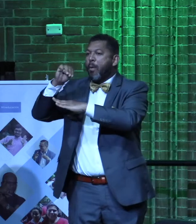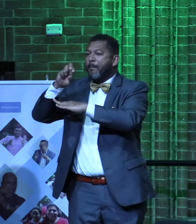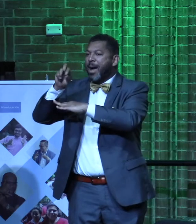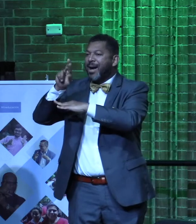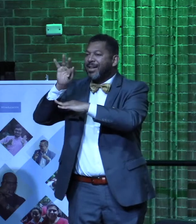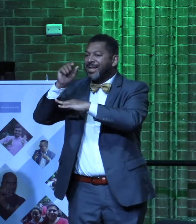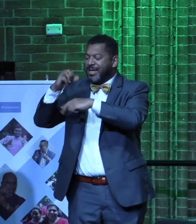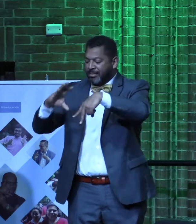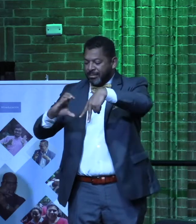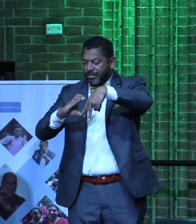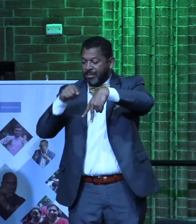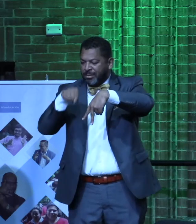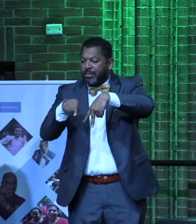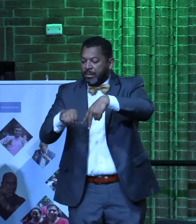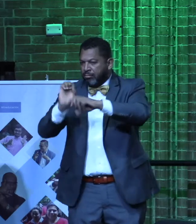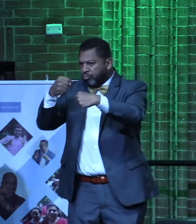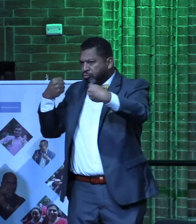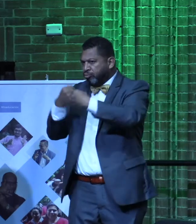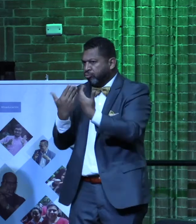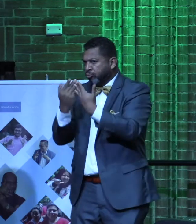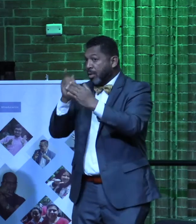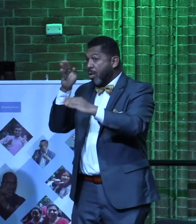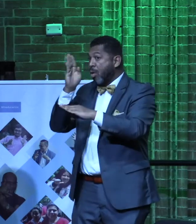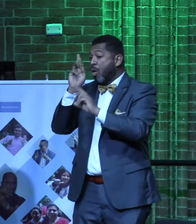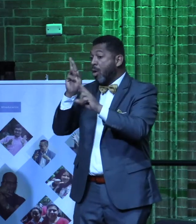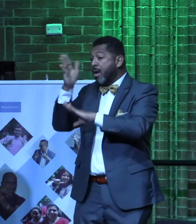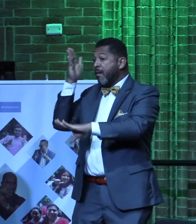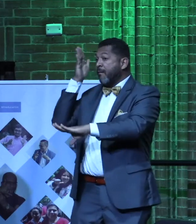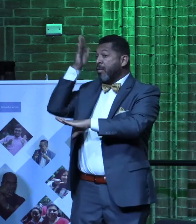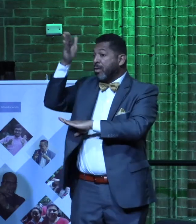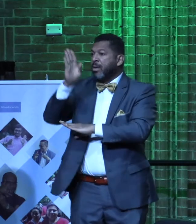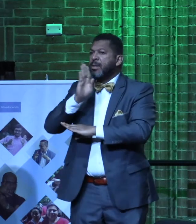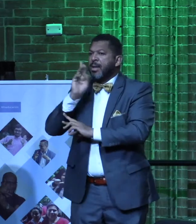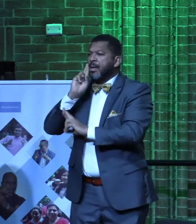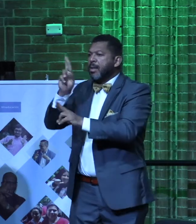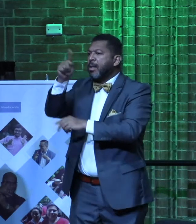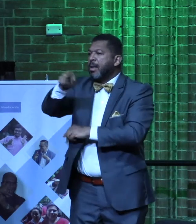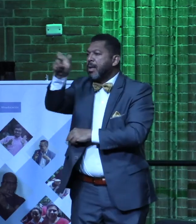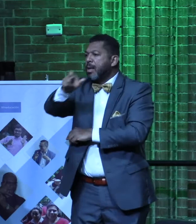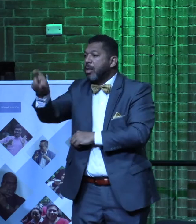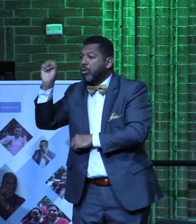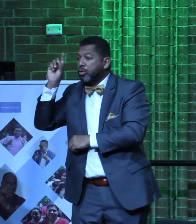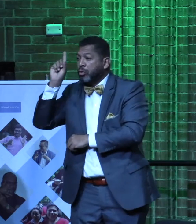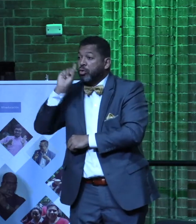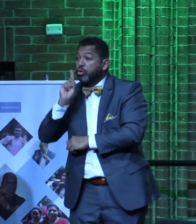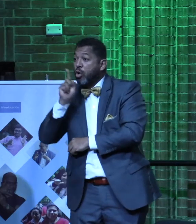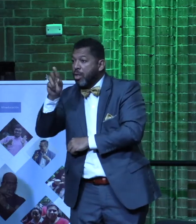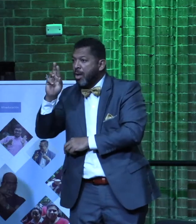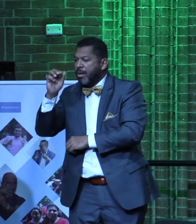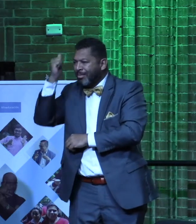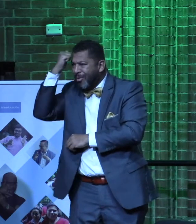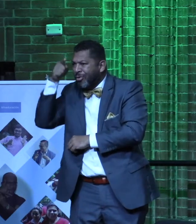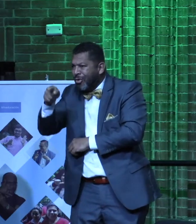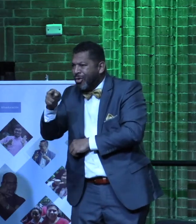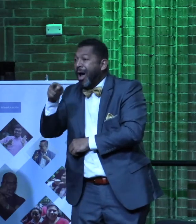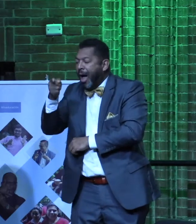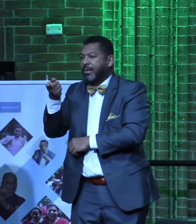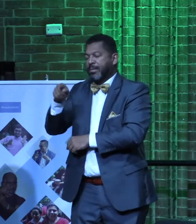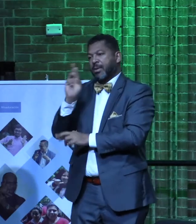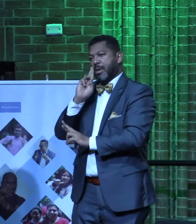Maestro, y que queremos que en un futuro haya reconocimientos a los docentes sordos o a los docentes que están ayudando a la población